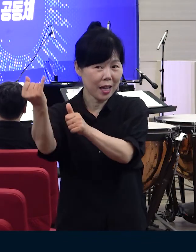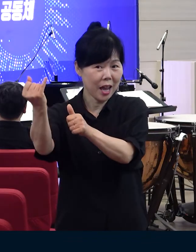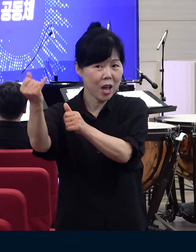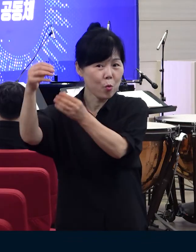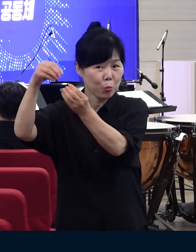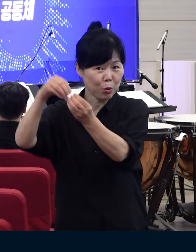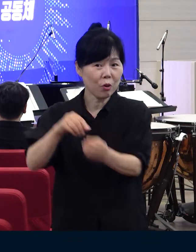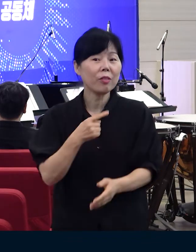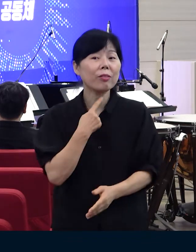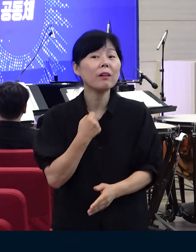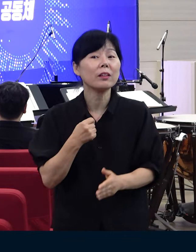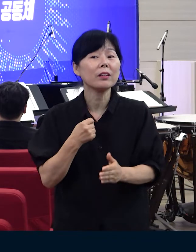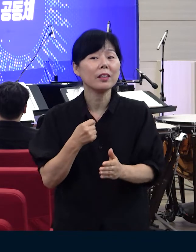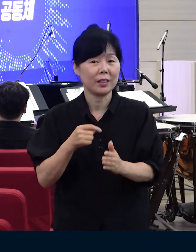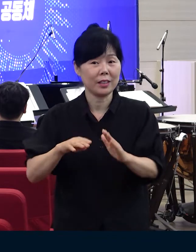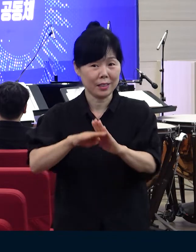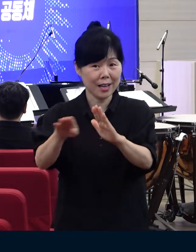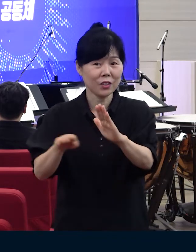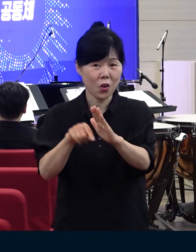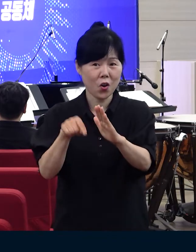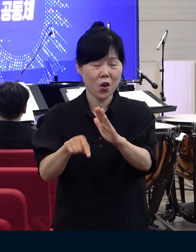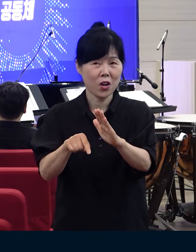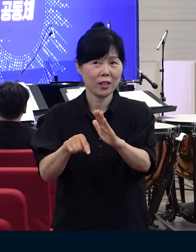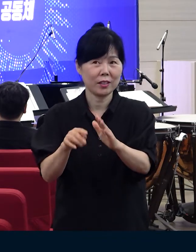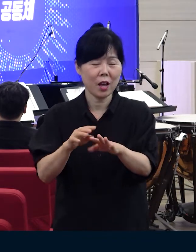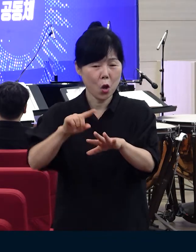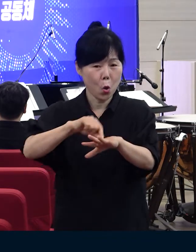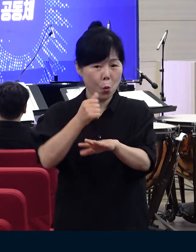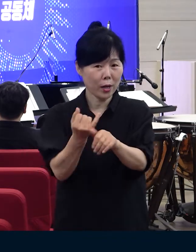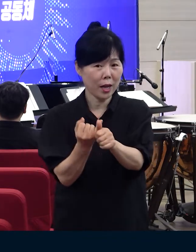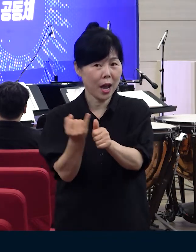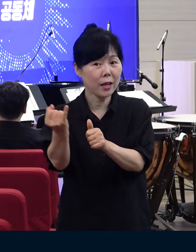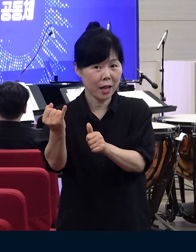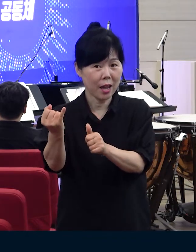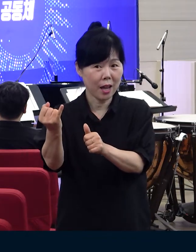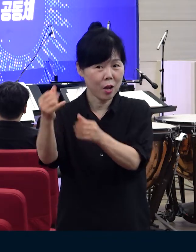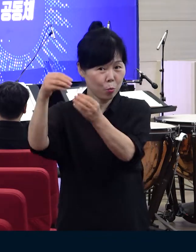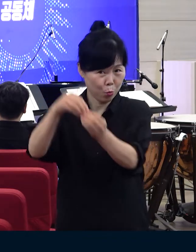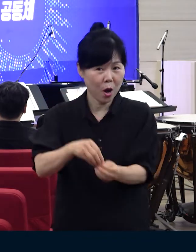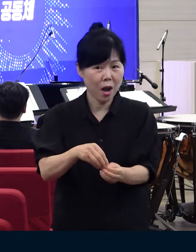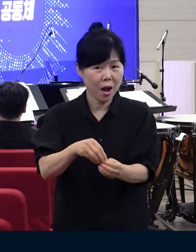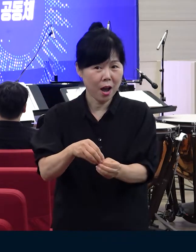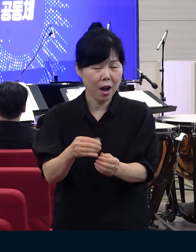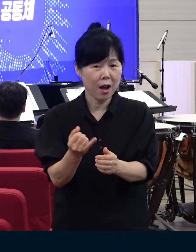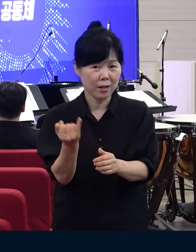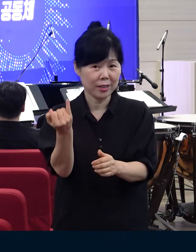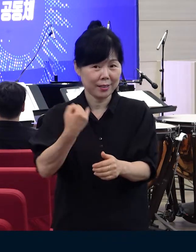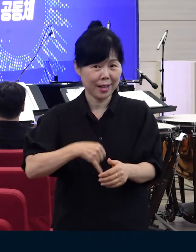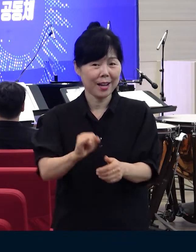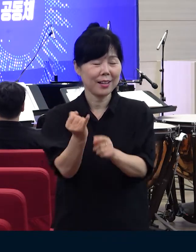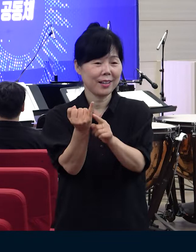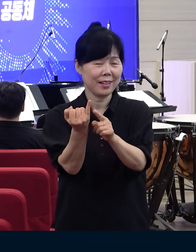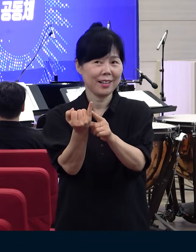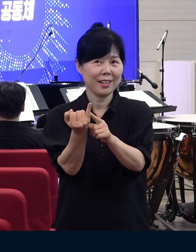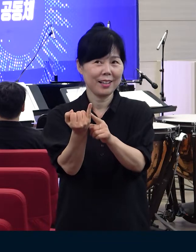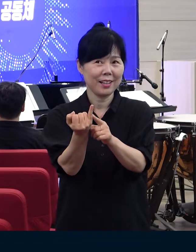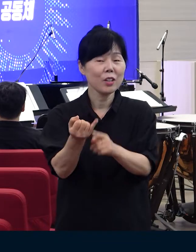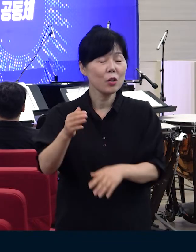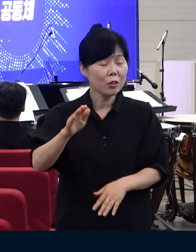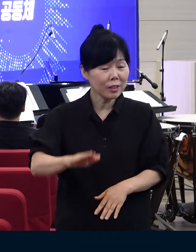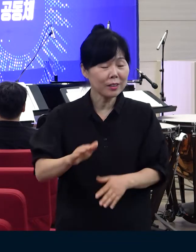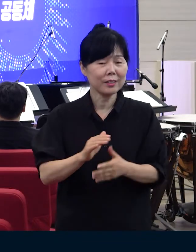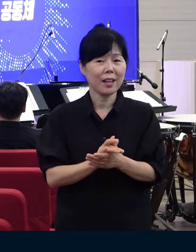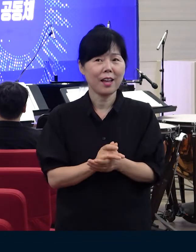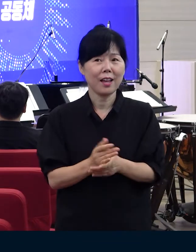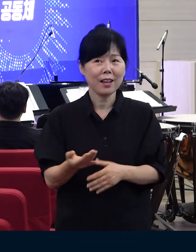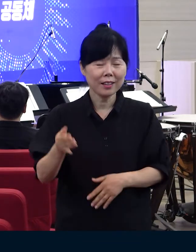그 집안의 딸들은 왕과 결혼해서 왕비가 되는 게 그게 그 집안의 어떤 전통인 그런 집안이에요. 자, 그런데 바로